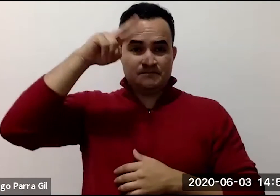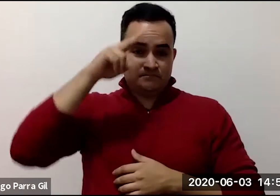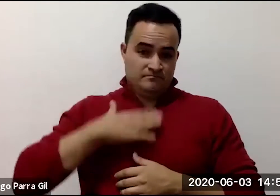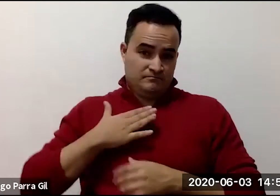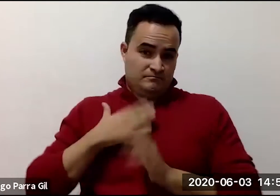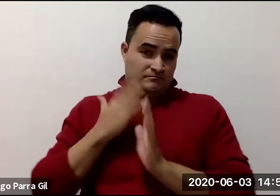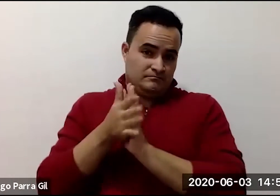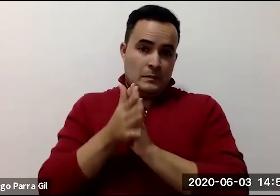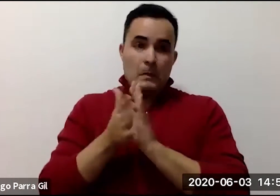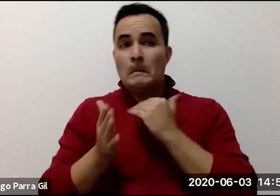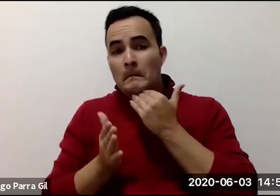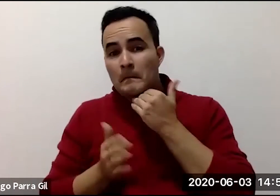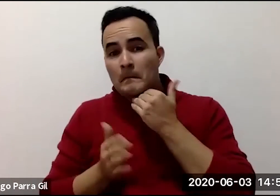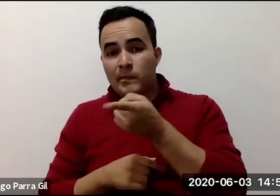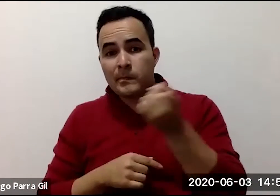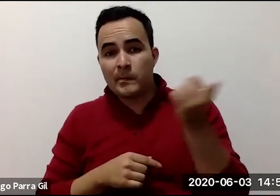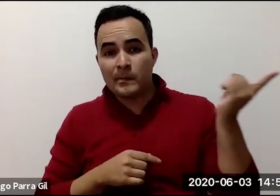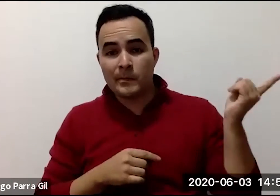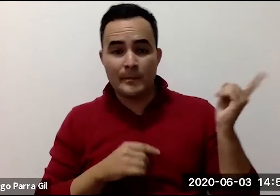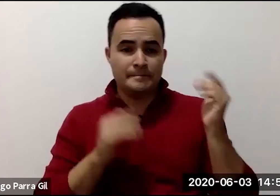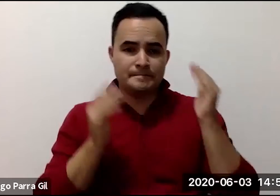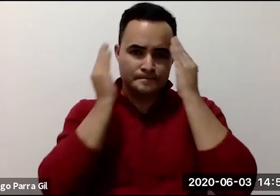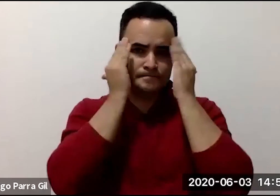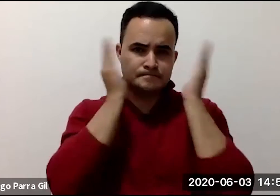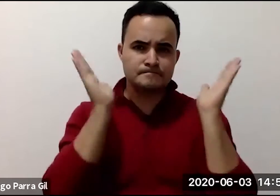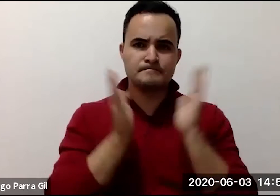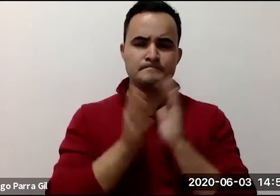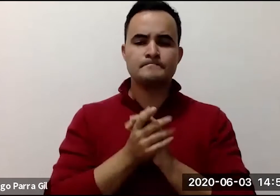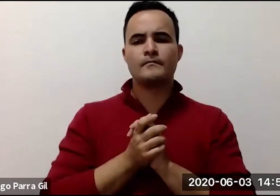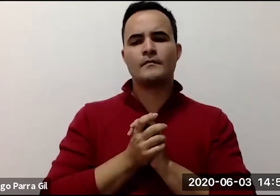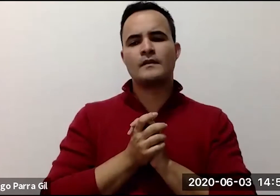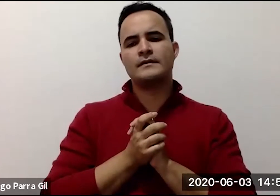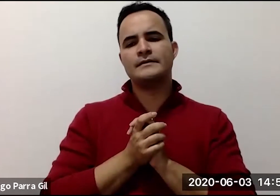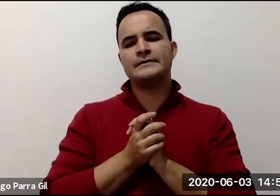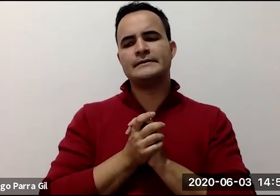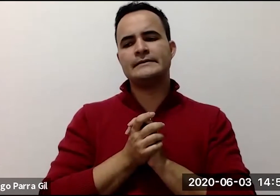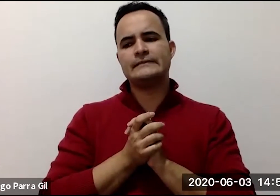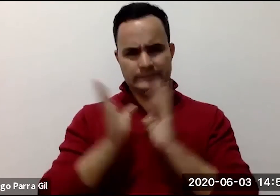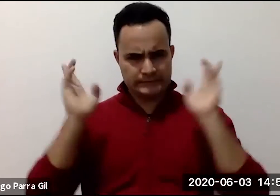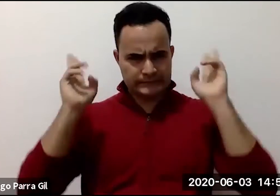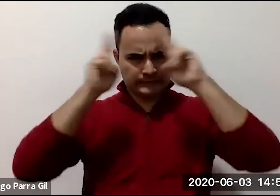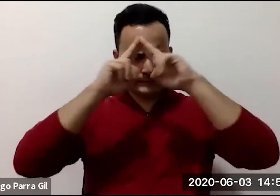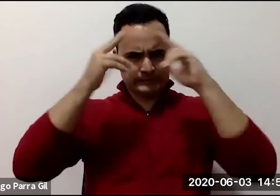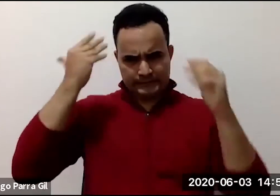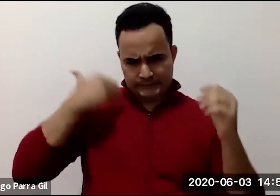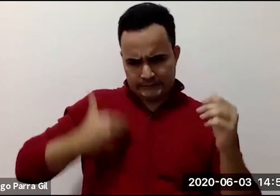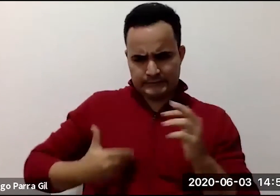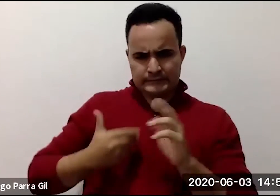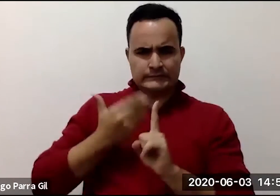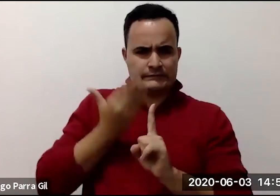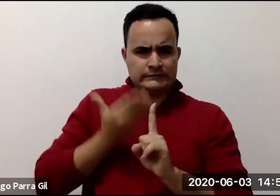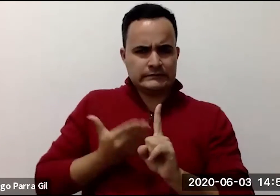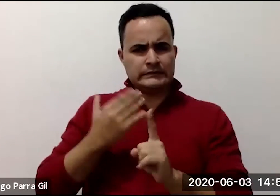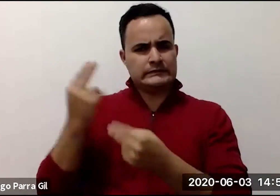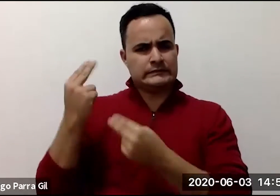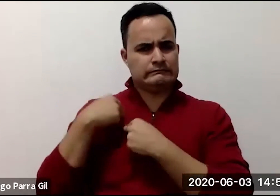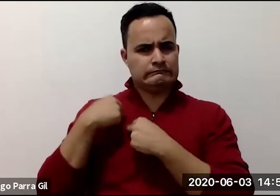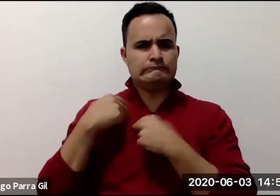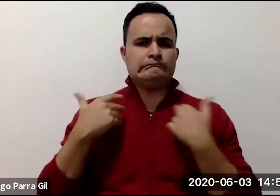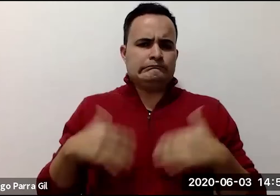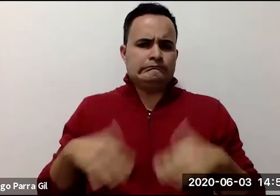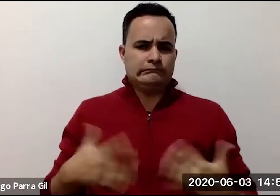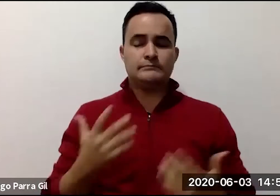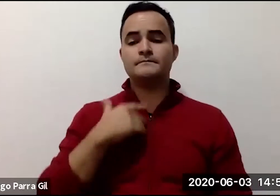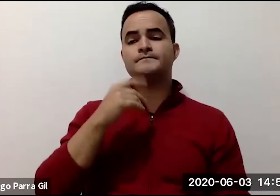dando, es precisamente la responsabilidad del sujeto, ¿no? Por ejemplo, acá en los medios de